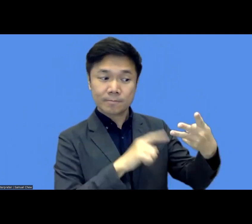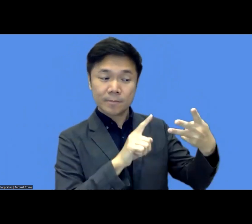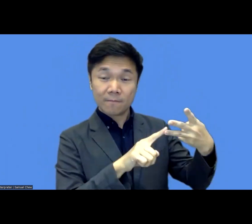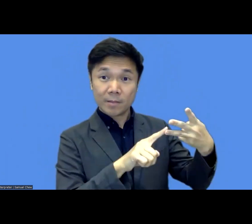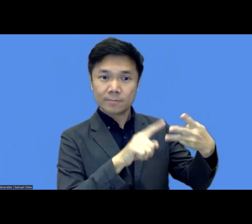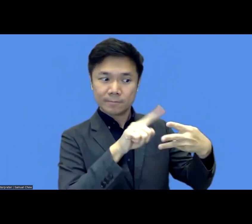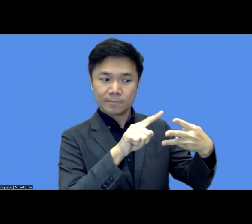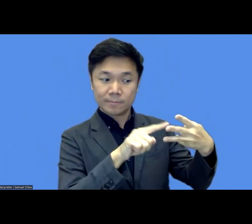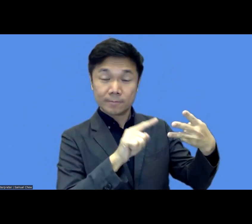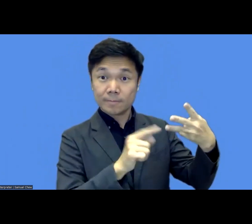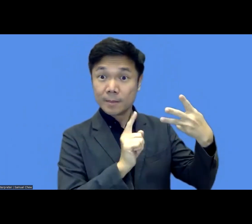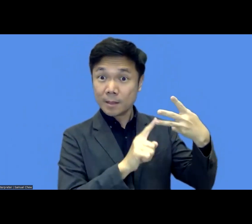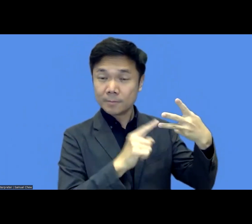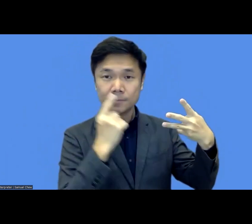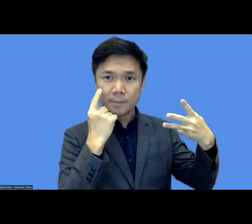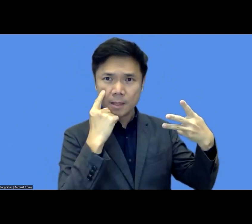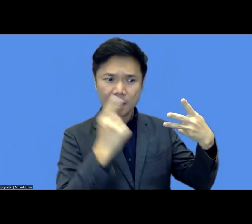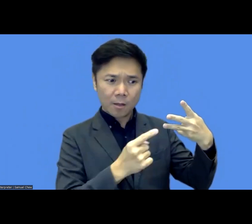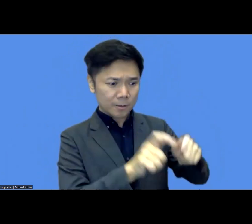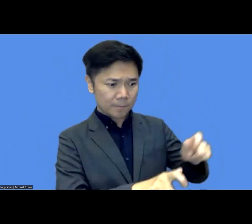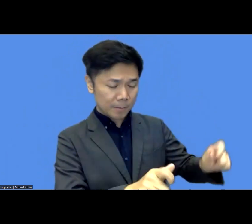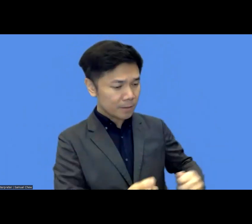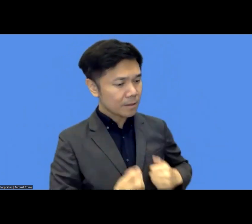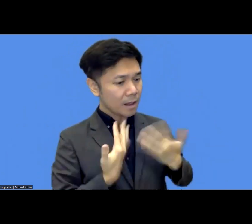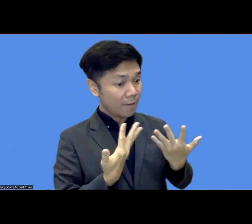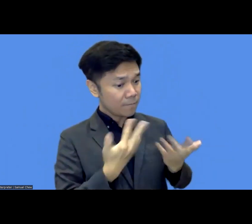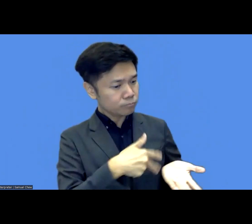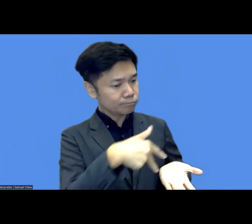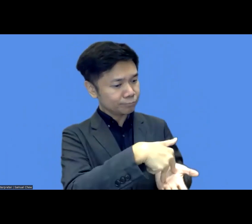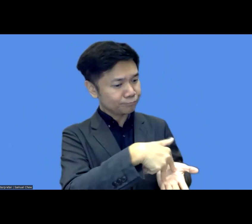y, en tercer lugar, en las soluciones, incluida